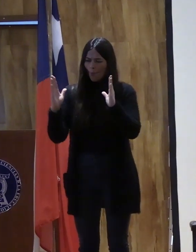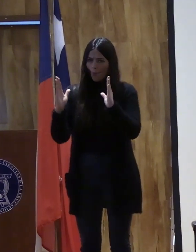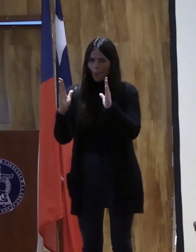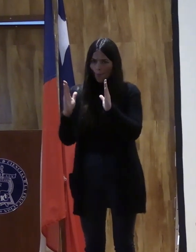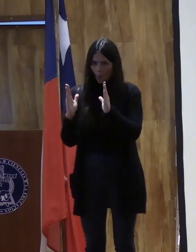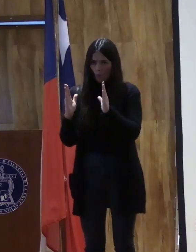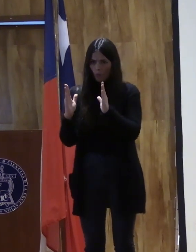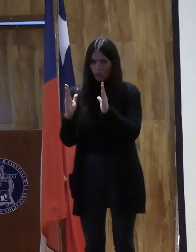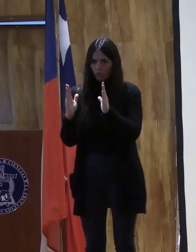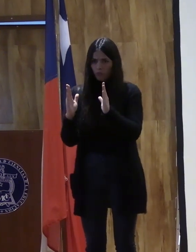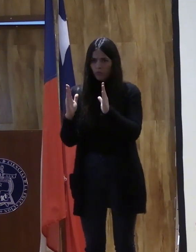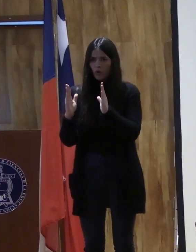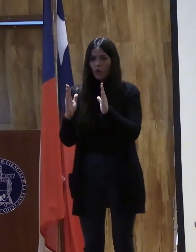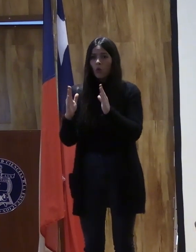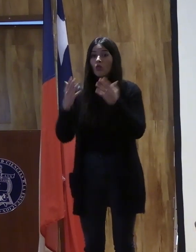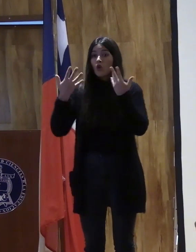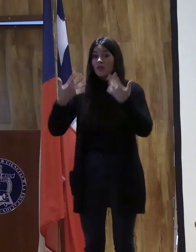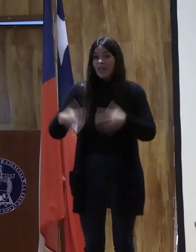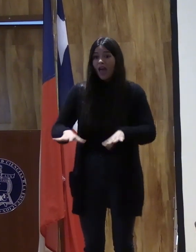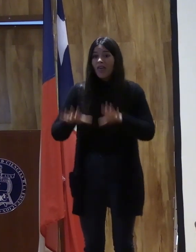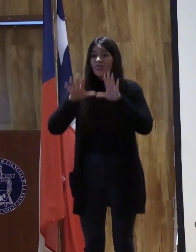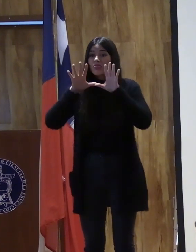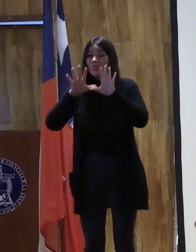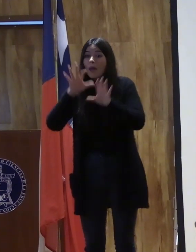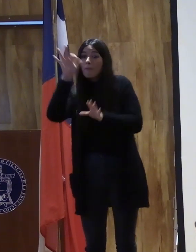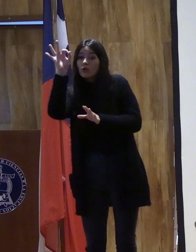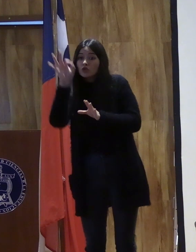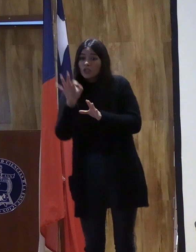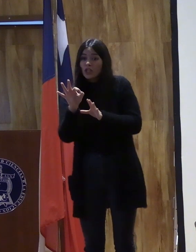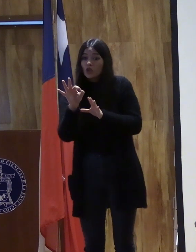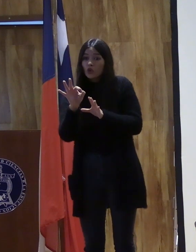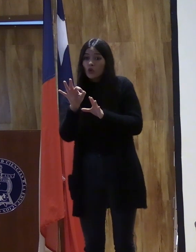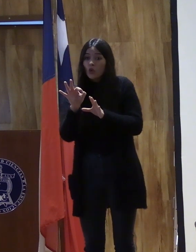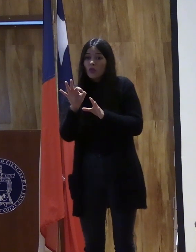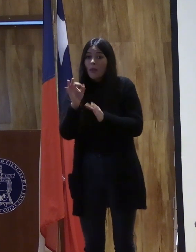Cuando le hayamos dejado un 10% de materia,